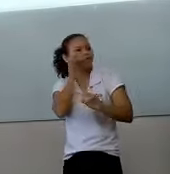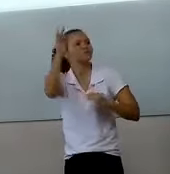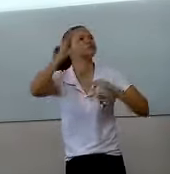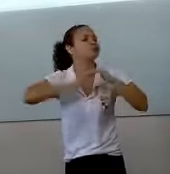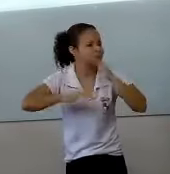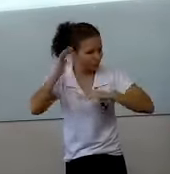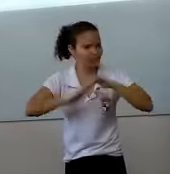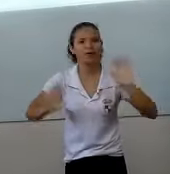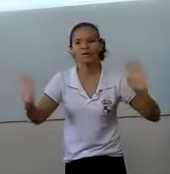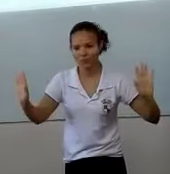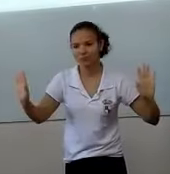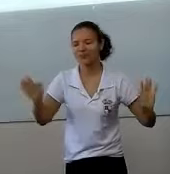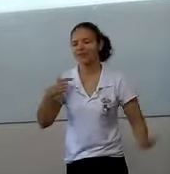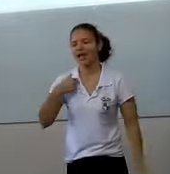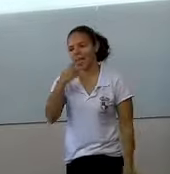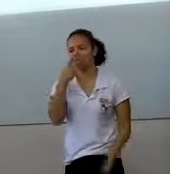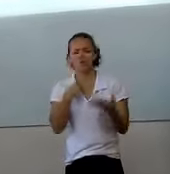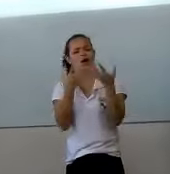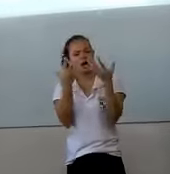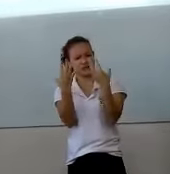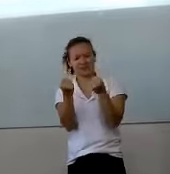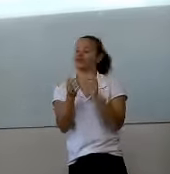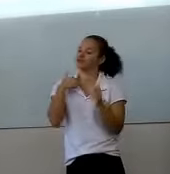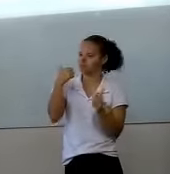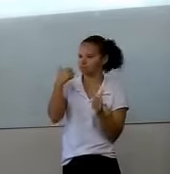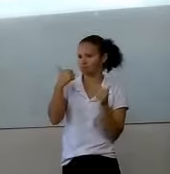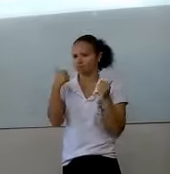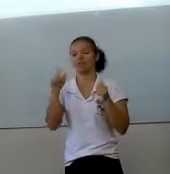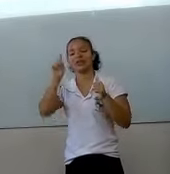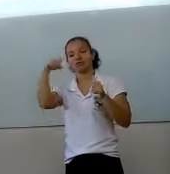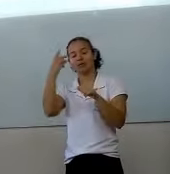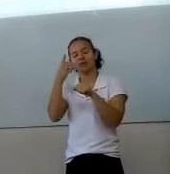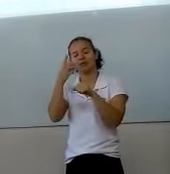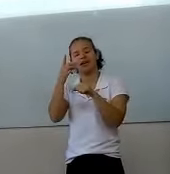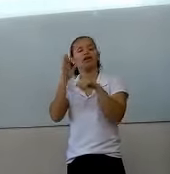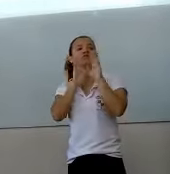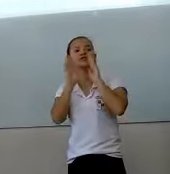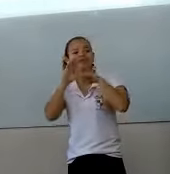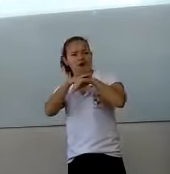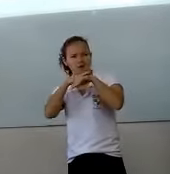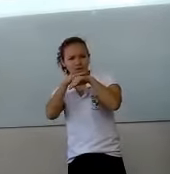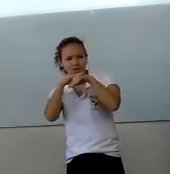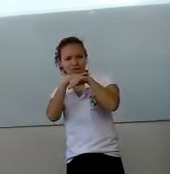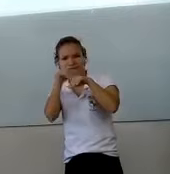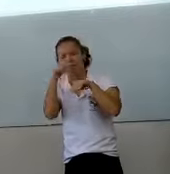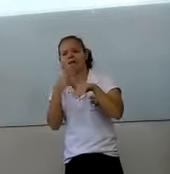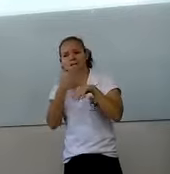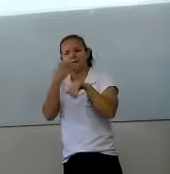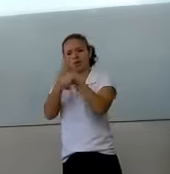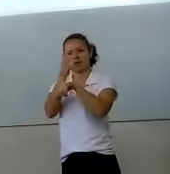um vídeo falando sobre o ex-aluno da Lins? Aí disse que sim, aceito. Isso foi uma conversa com